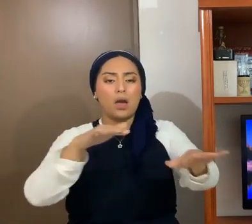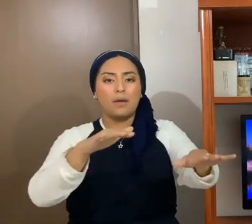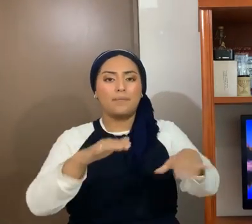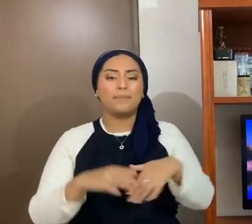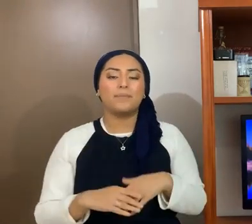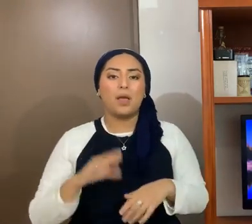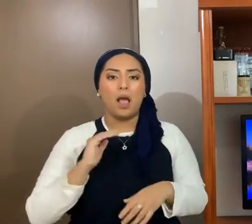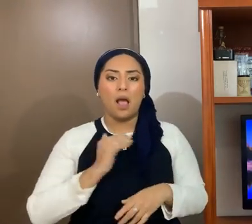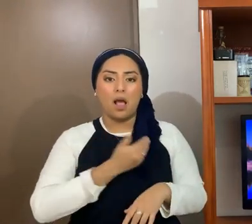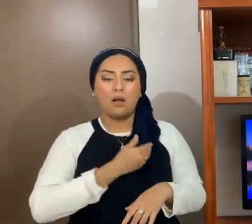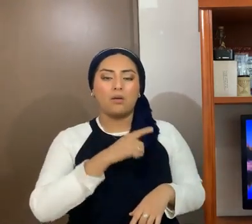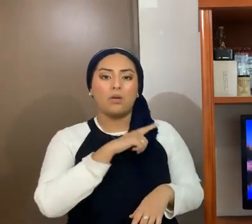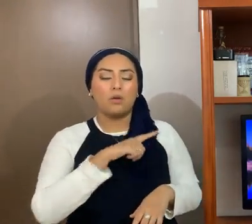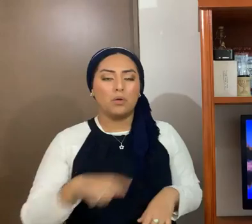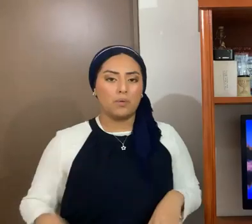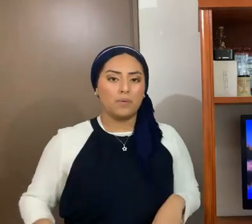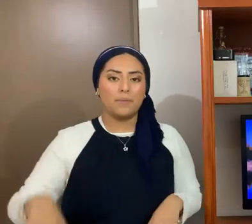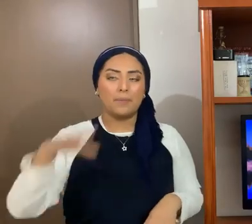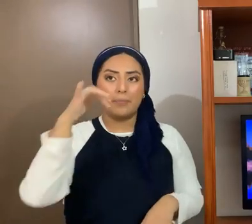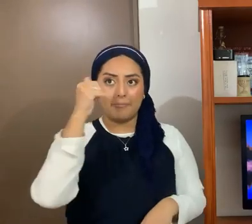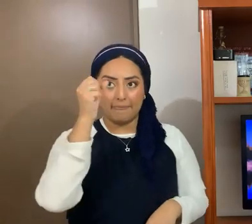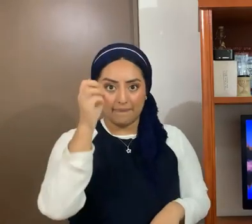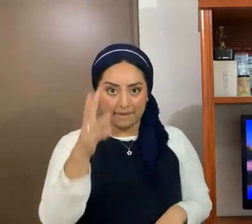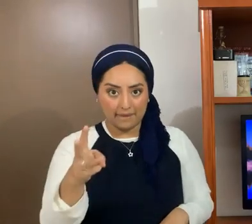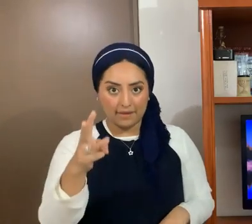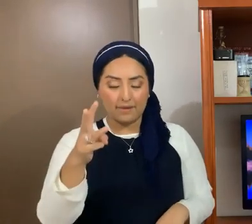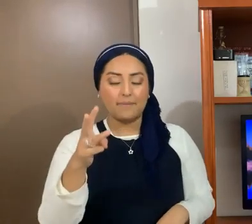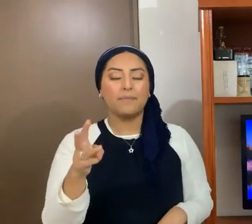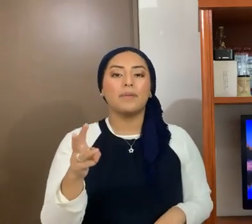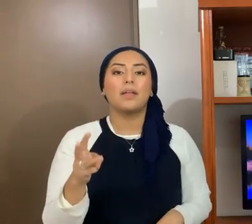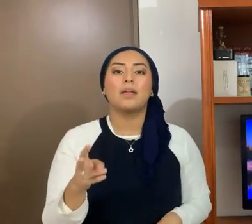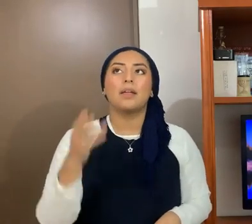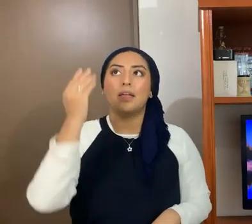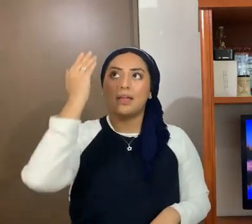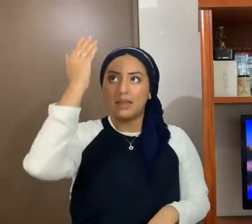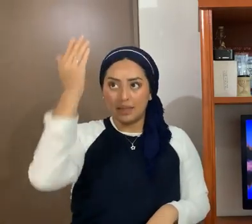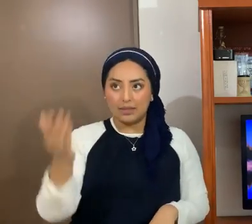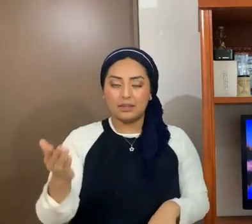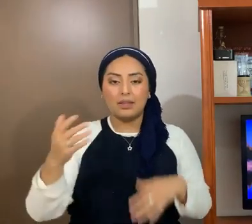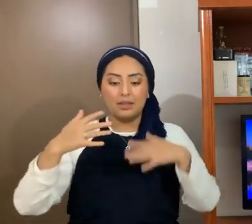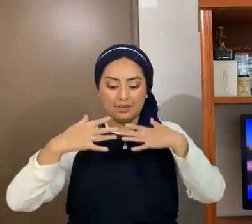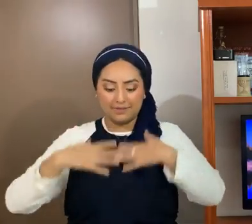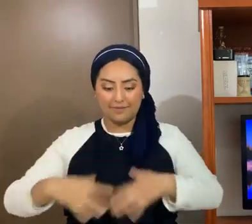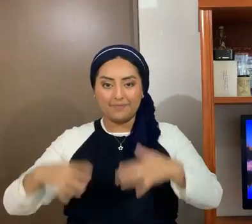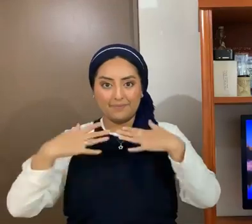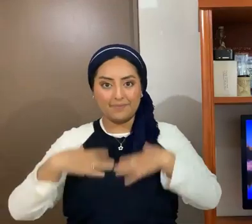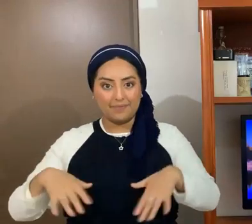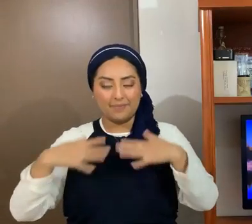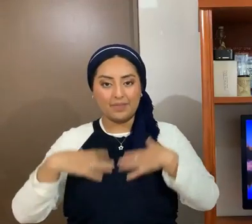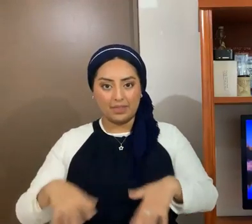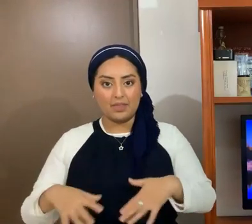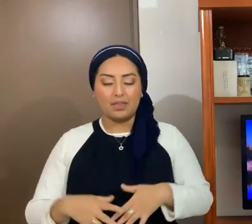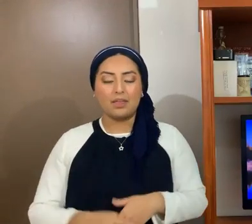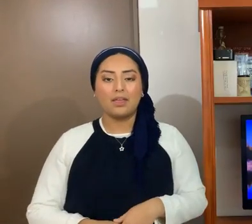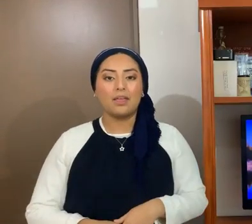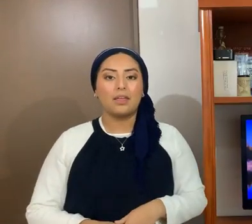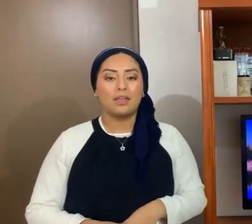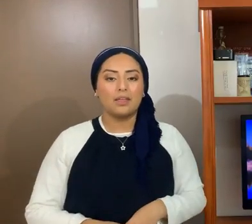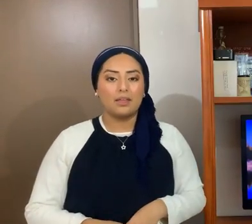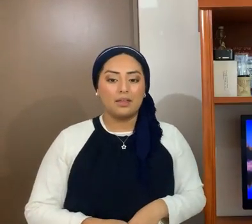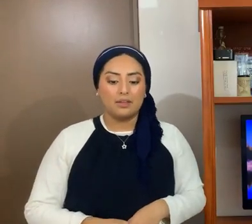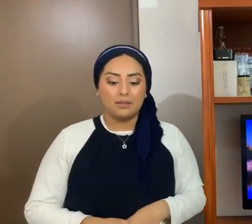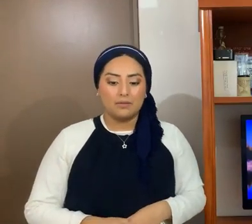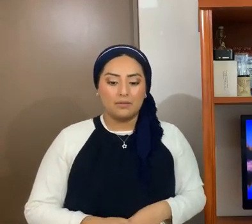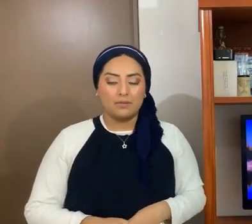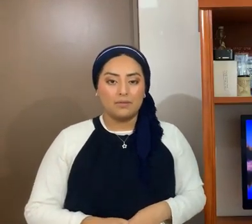Nuestro Adón Yahshua HaMashiach en sí, en su vestimenta, porque está inclusive un tema, la vestimenta de